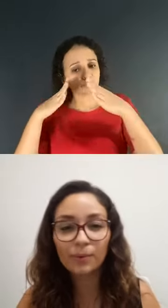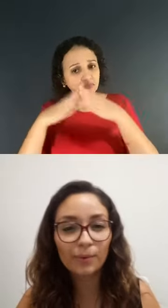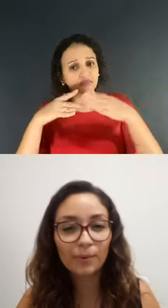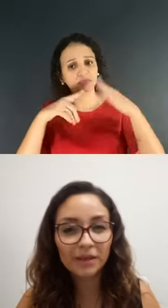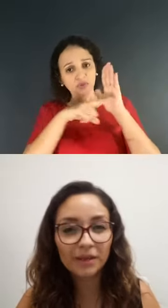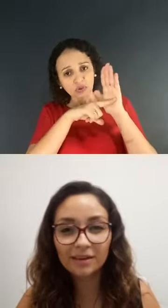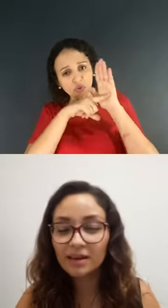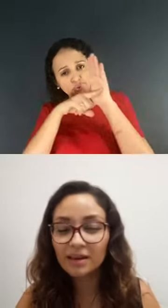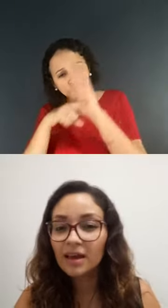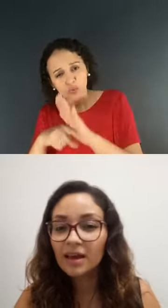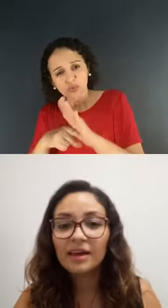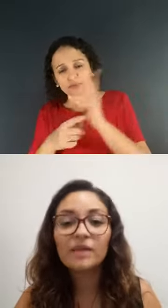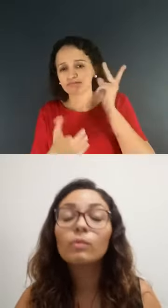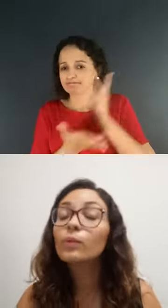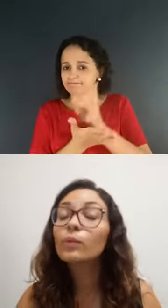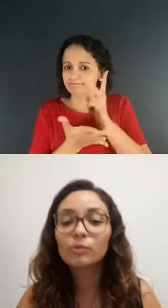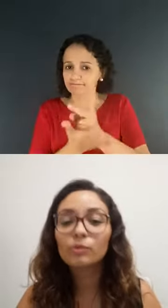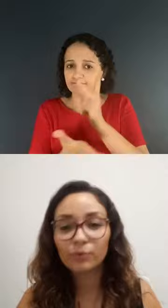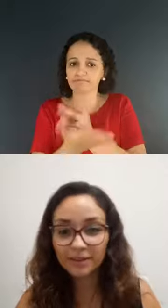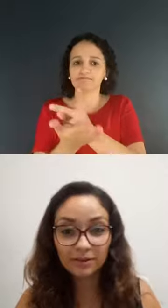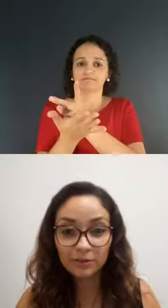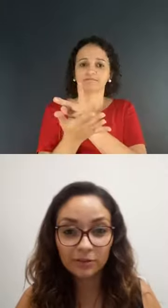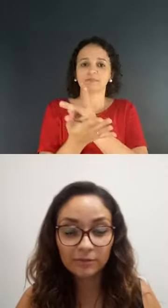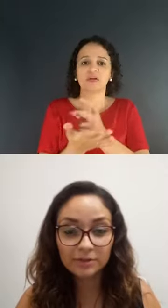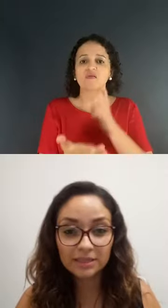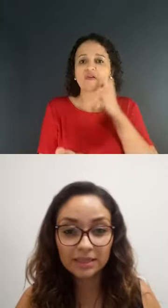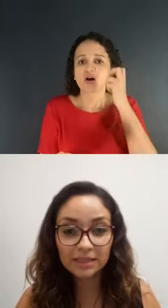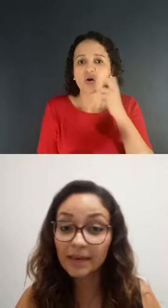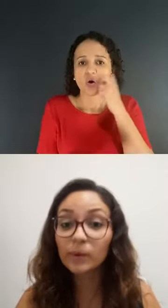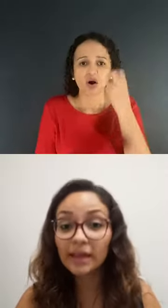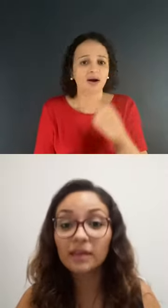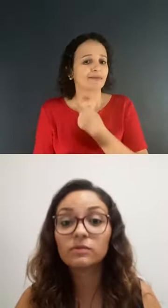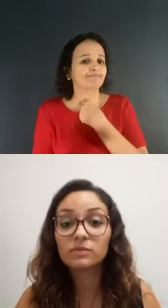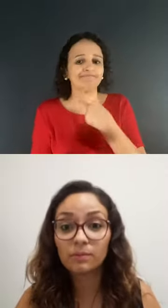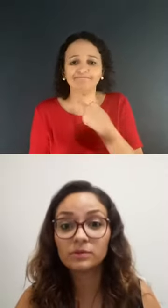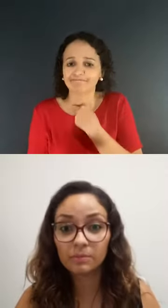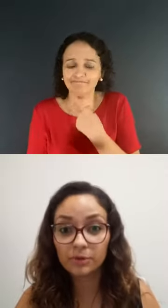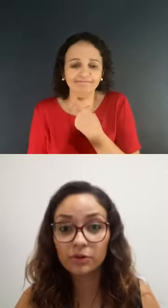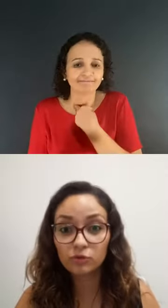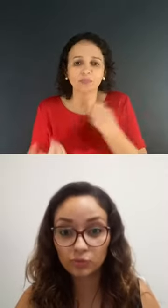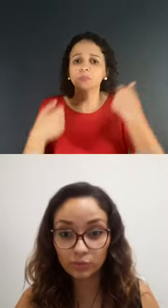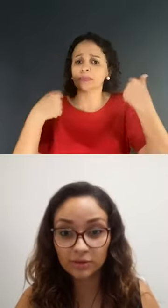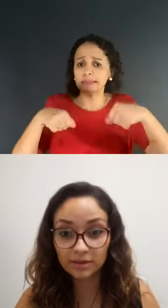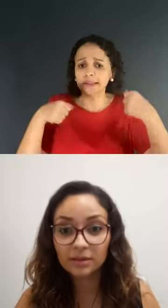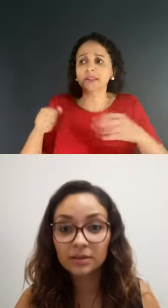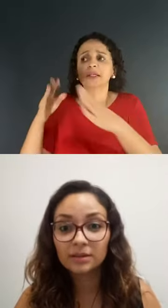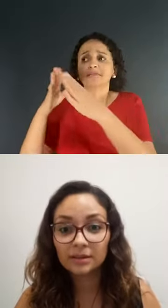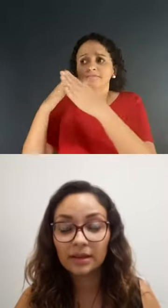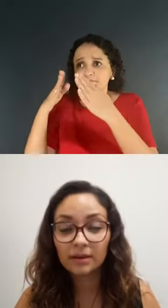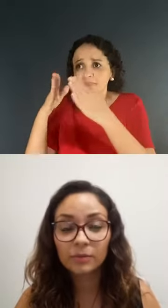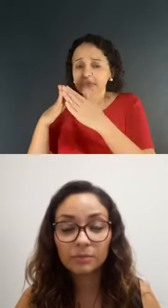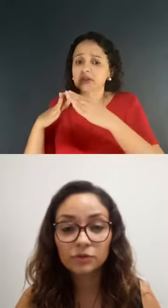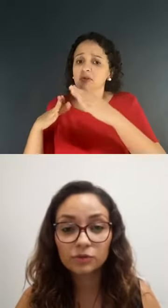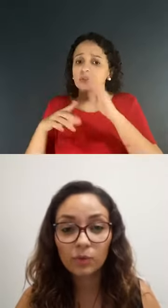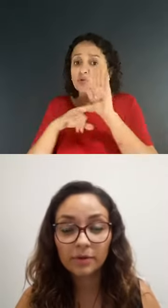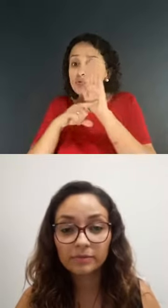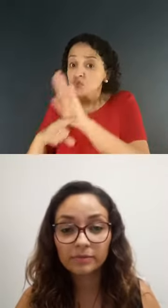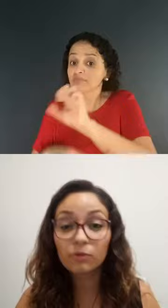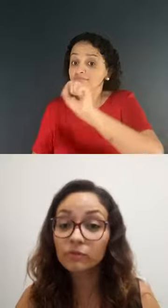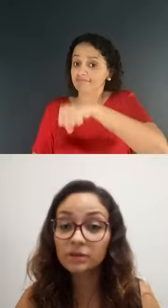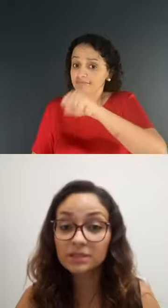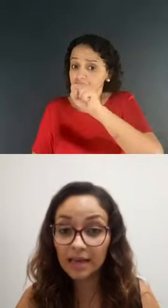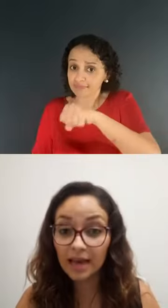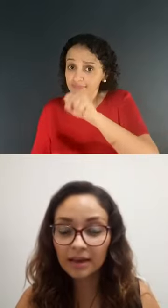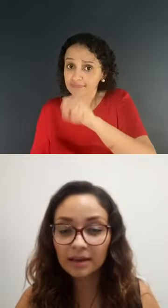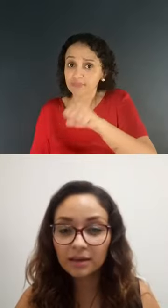ter vergonha. É muito importante você ter alguém que você possa pedir ajuda, né? Uma pessoa para